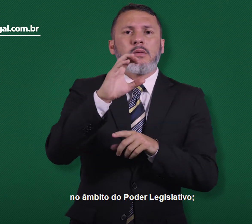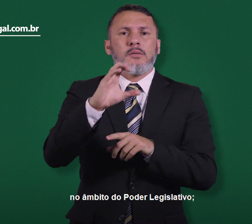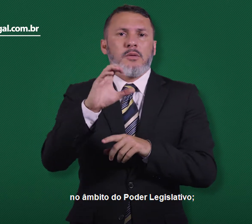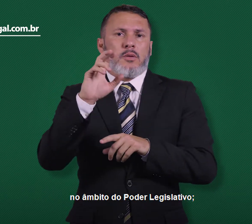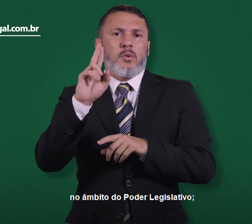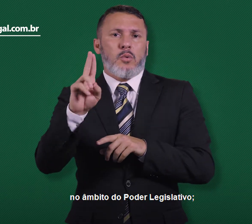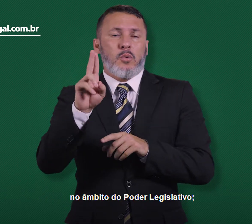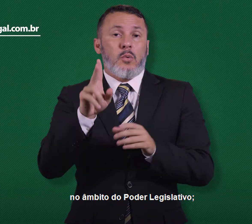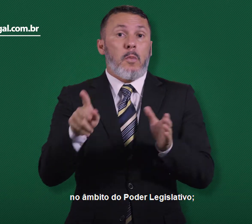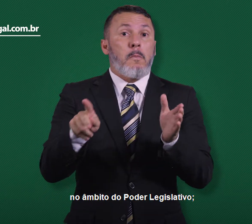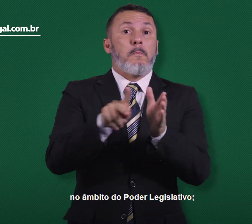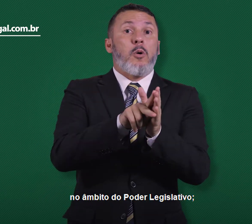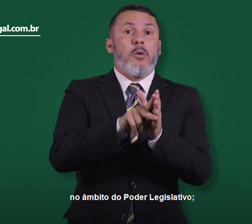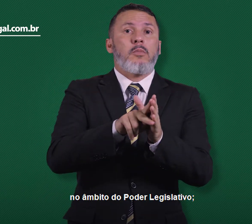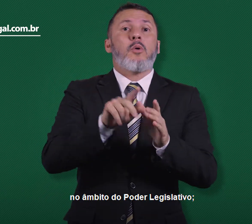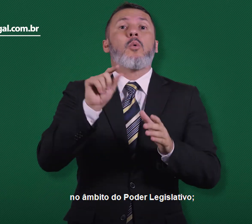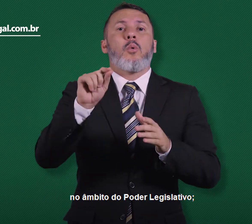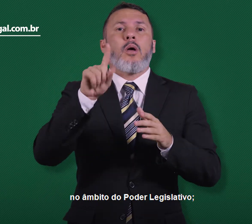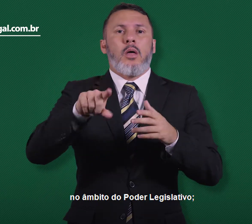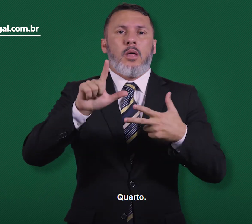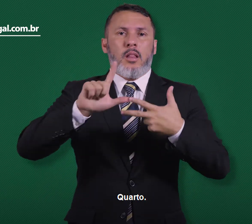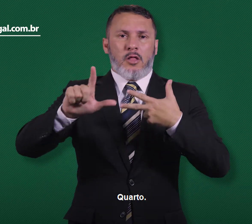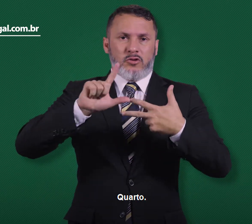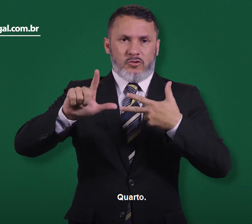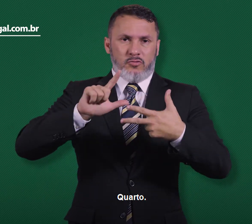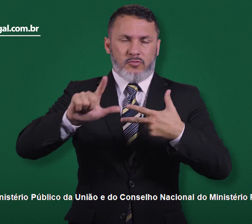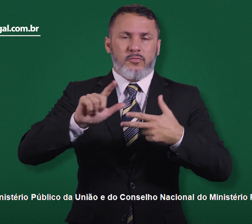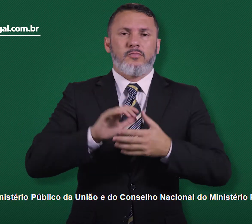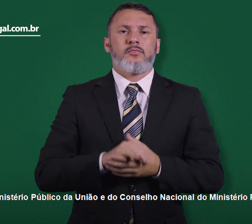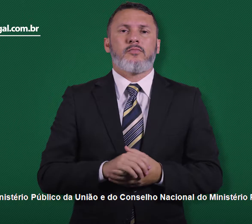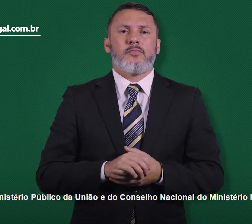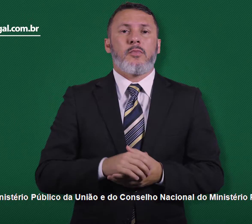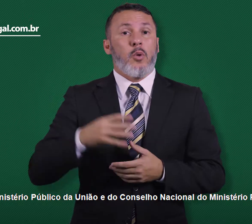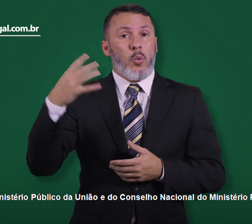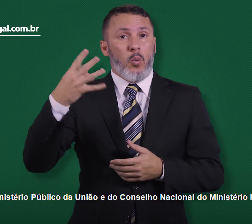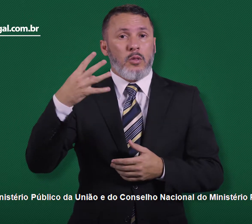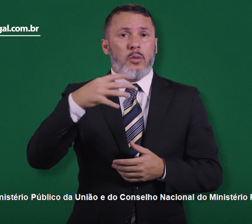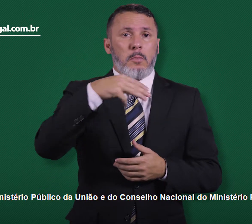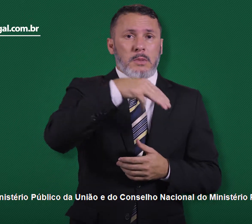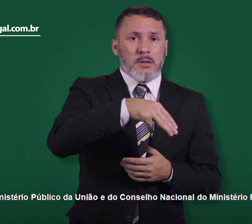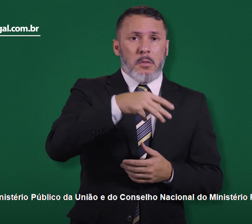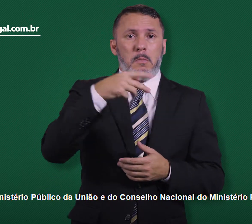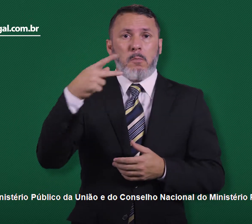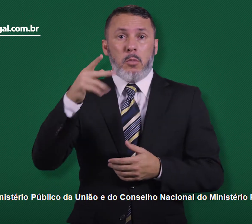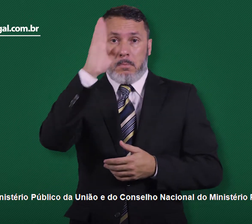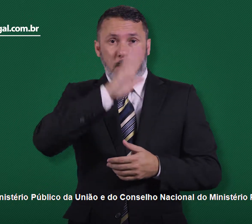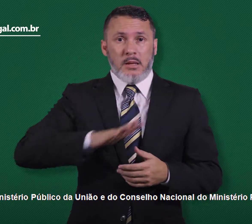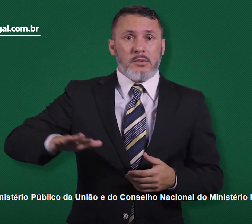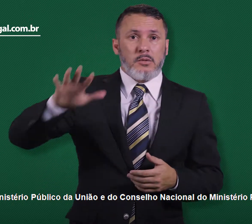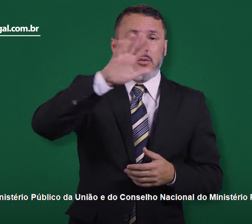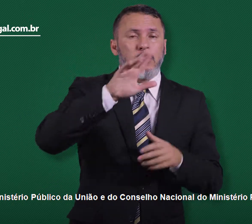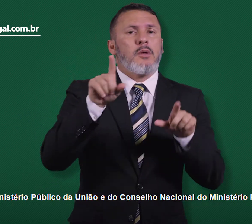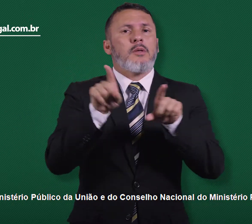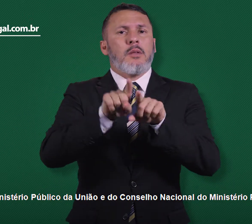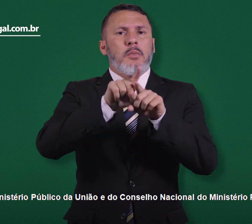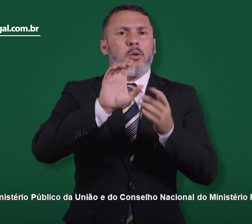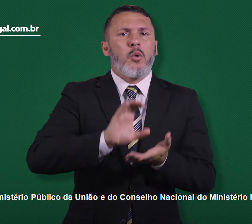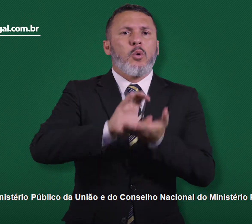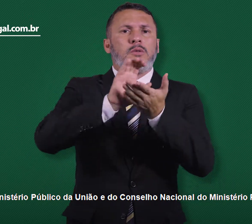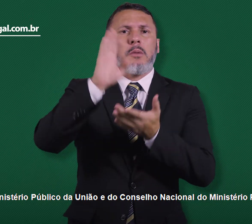âmbito do Poder Legislativo. Quarto, do Ministério Público da União e do Conselho Nacional do Ministério Público.